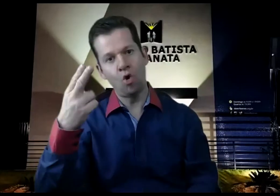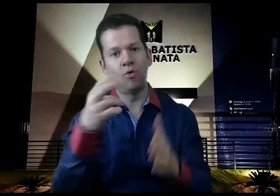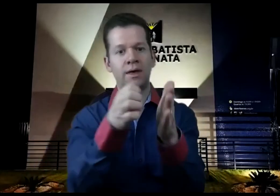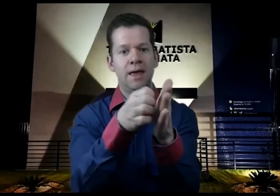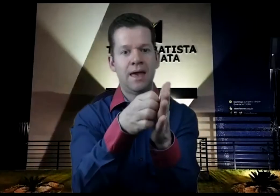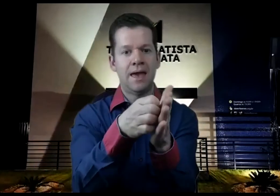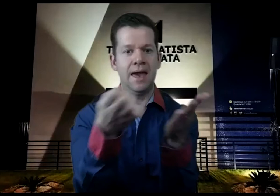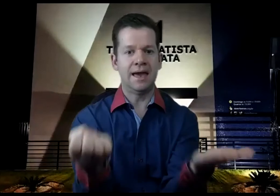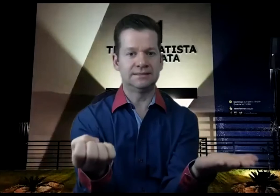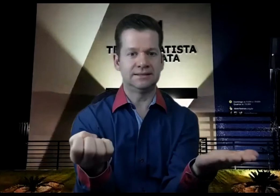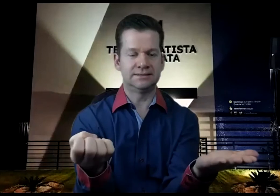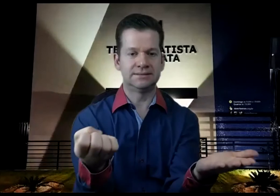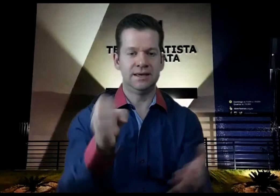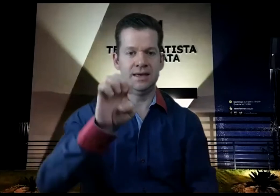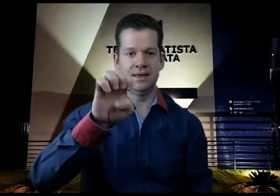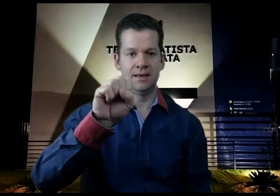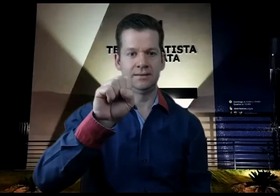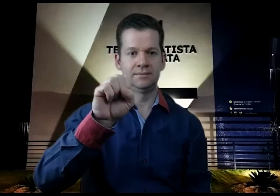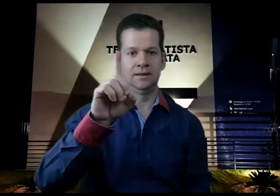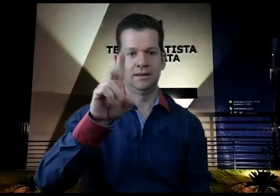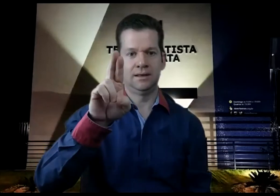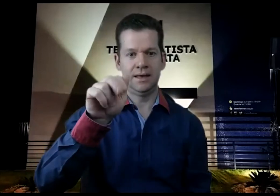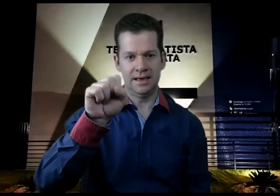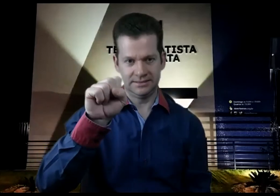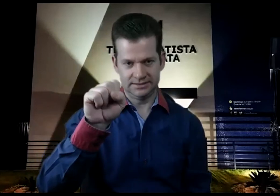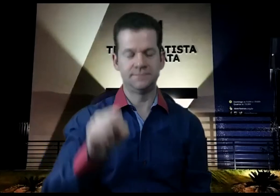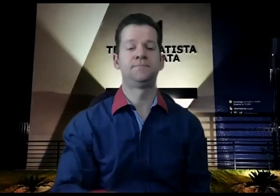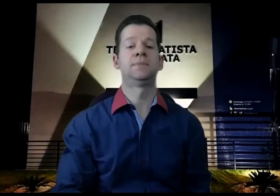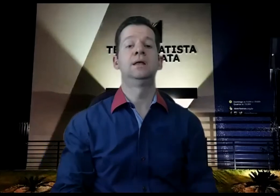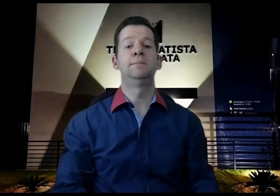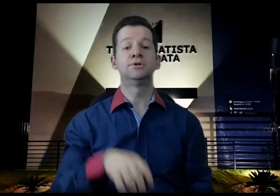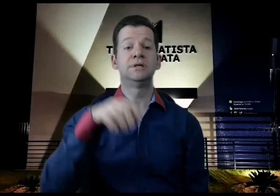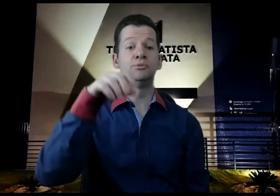ou Esdras, ok? Esdras. Depois nós temos